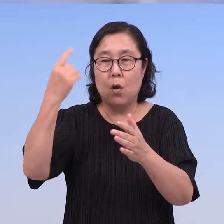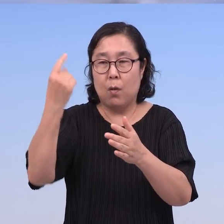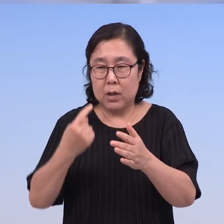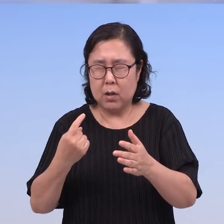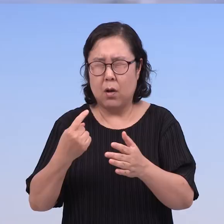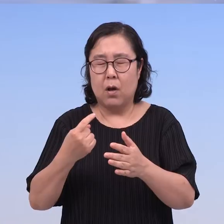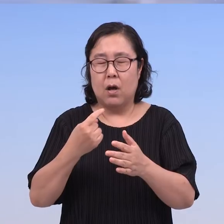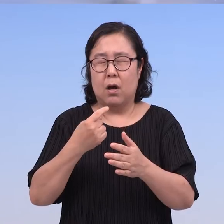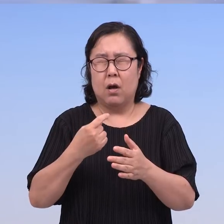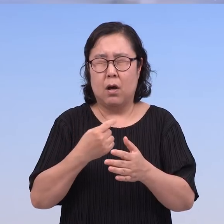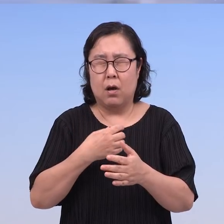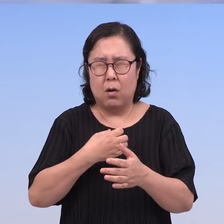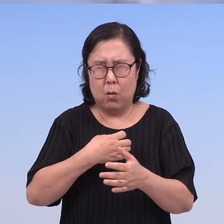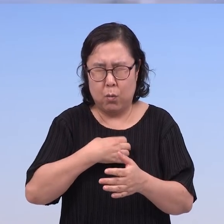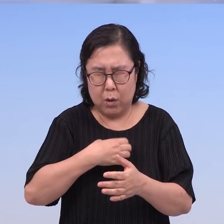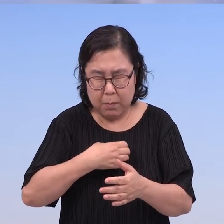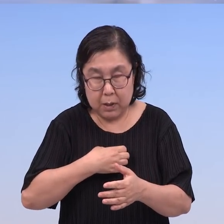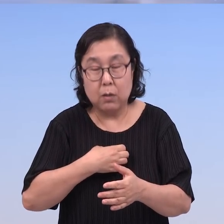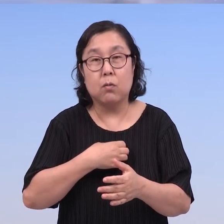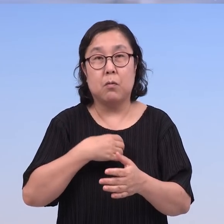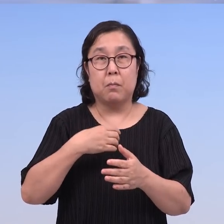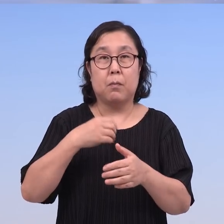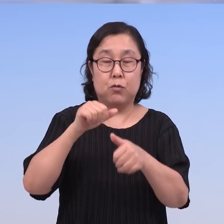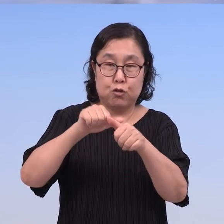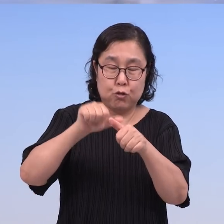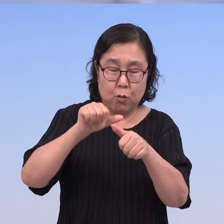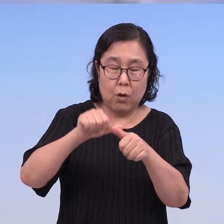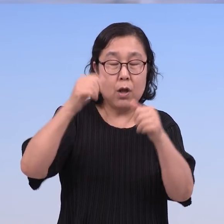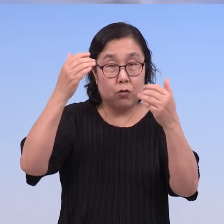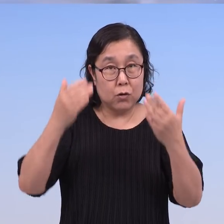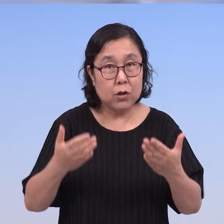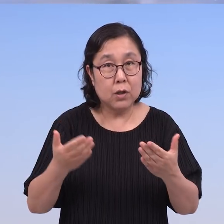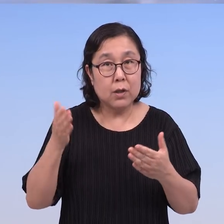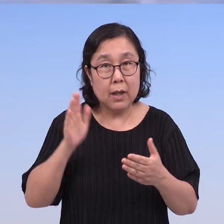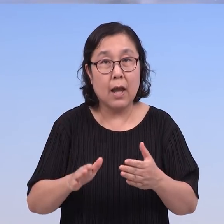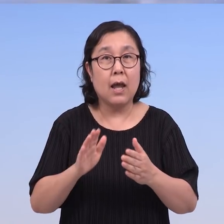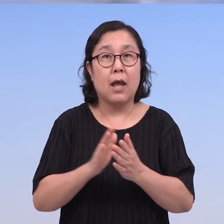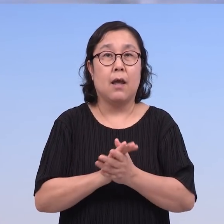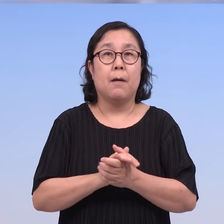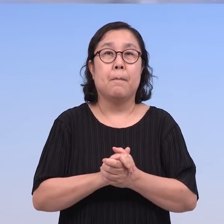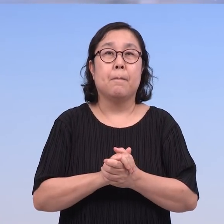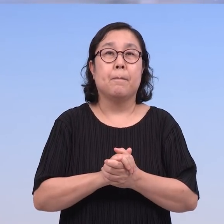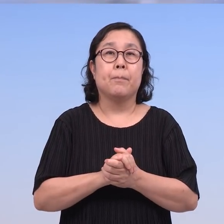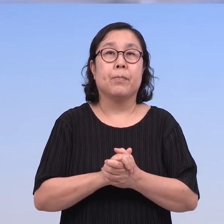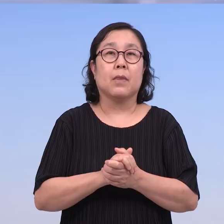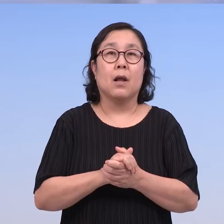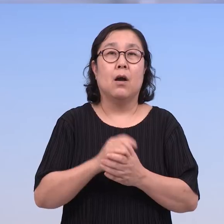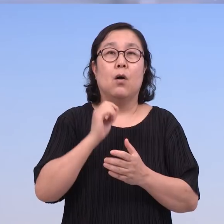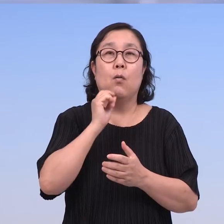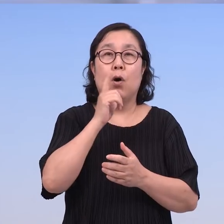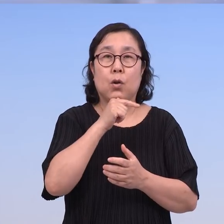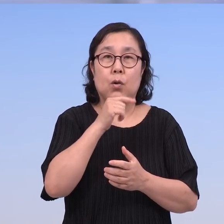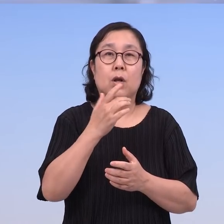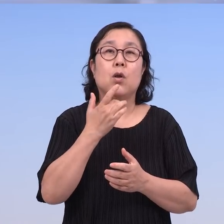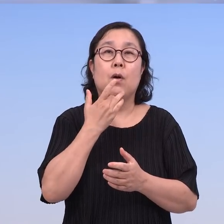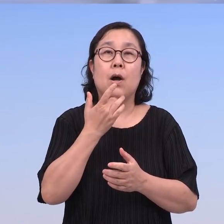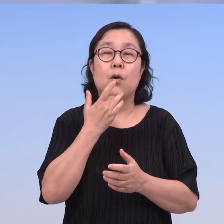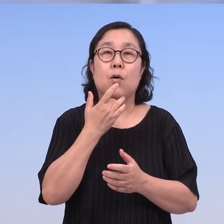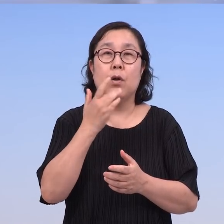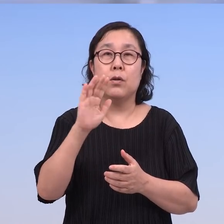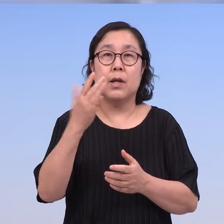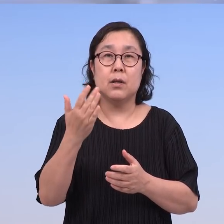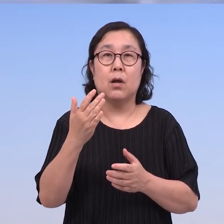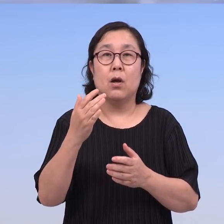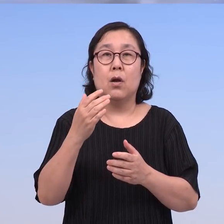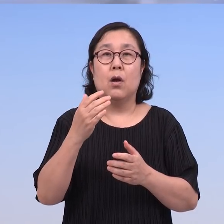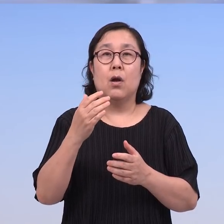그러고 하는데, 진짜 놀라운 역사는요, 그렇게 하고 지난 주일 보냈는데 월요일 딱 자고 화요일